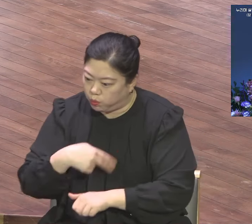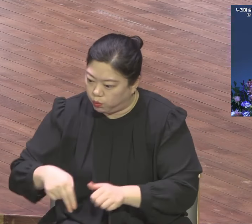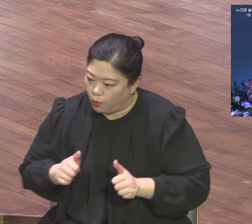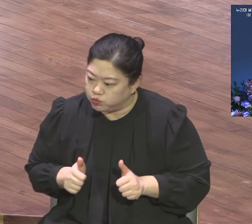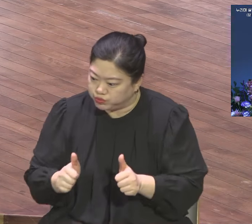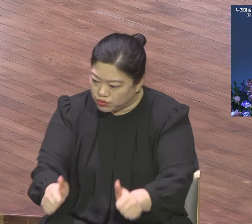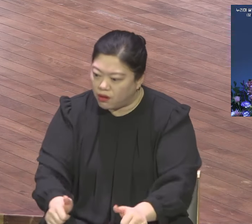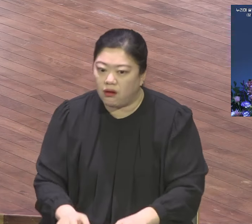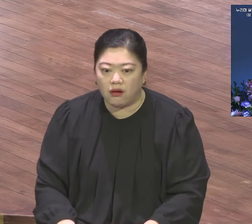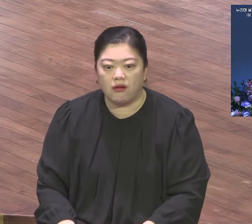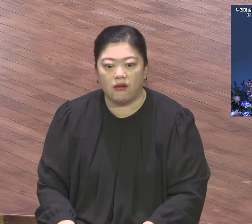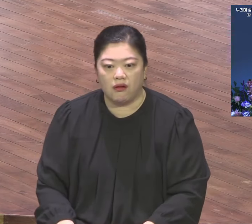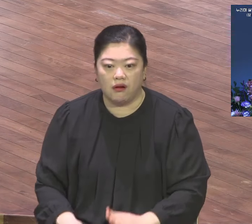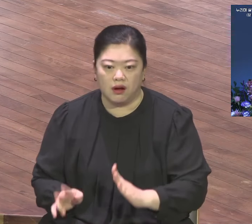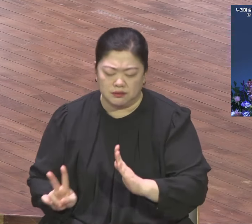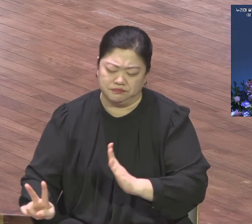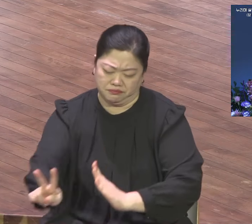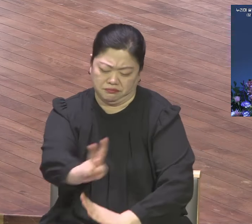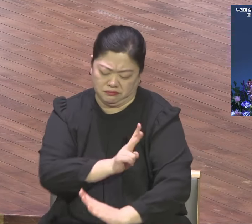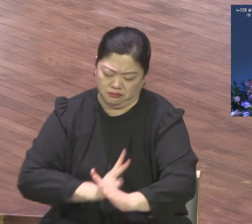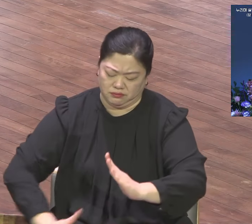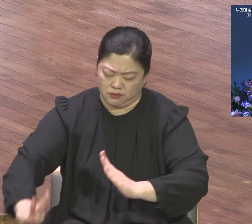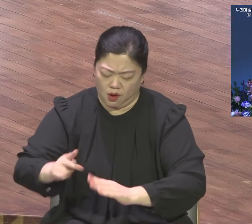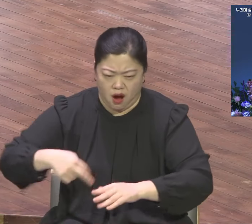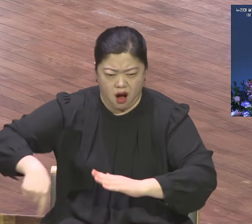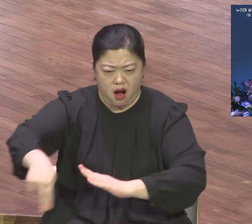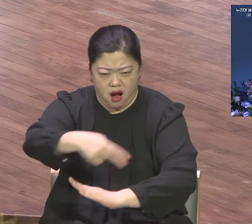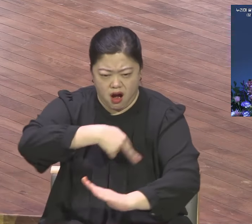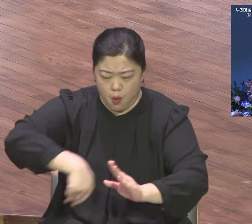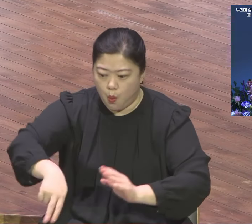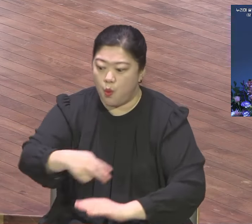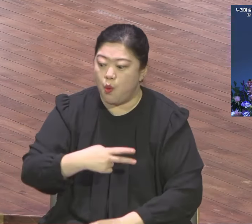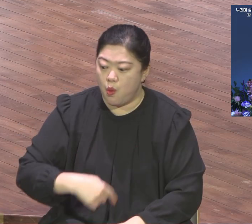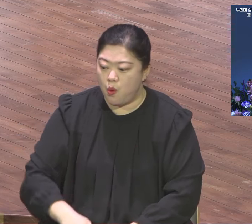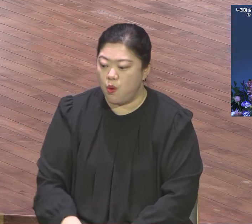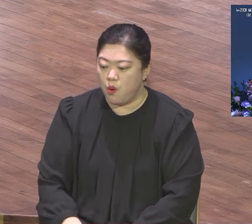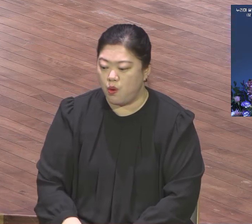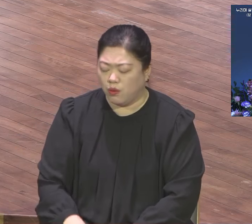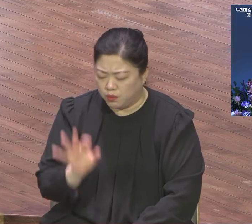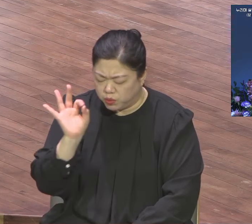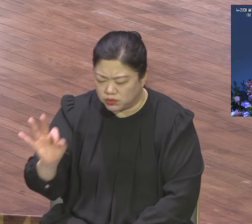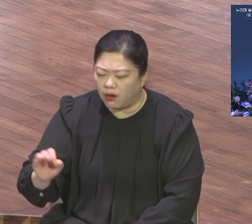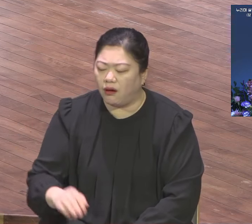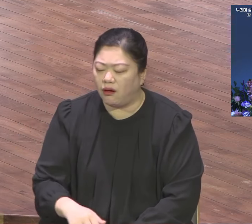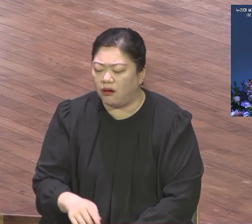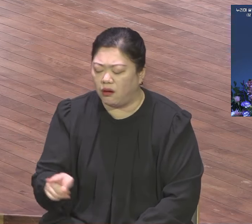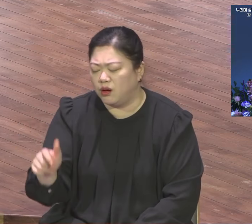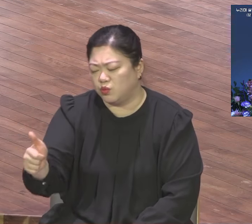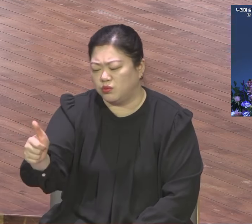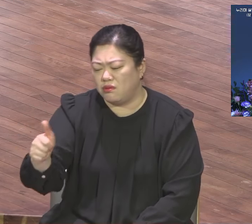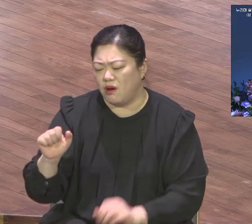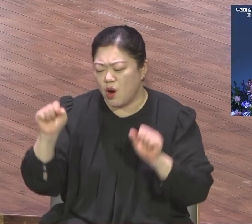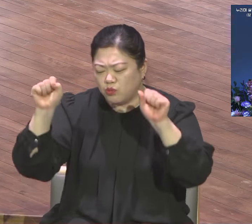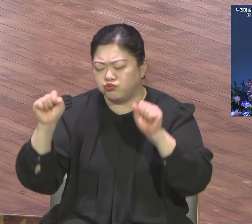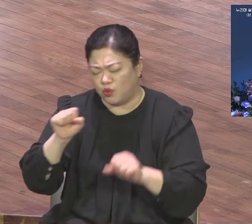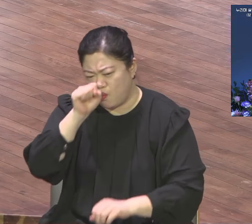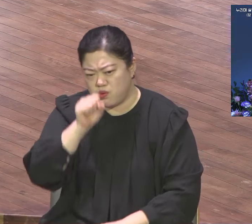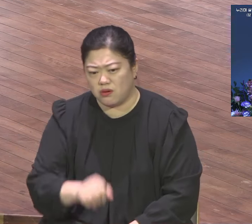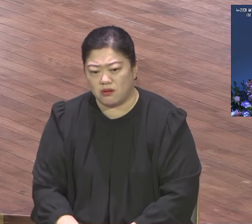불신자들도 그렇게 건강적인데 우리가 체력 운동을 해야지 하나님 주시는 창조